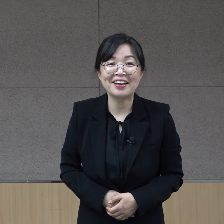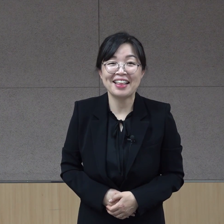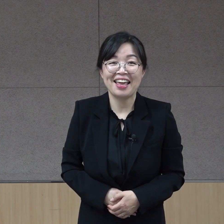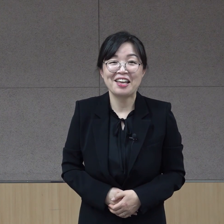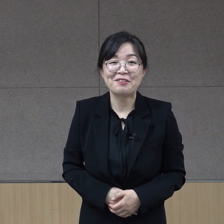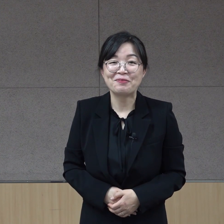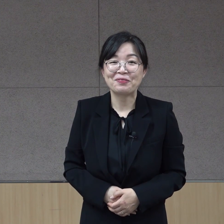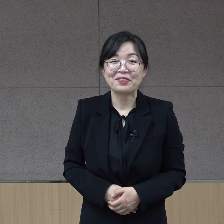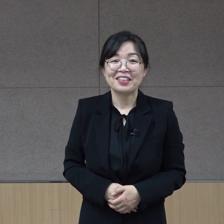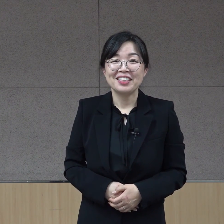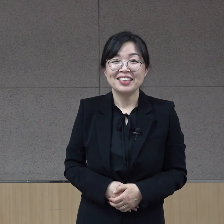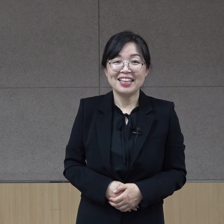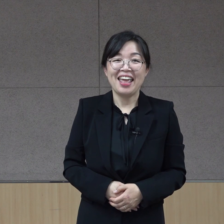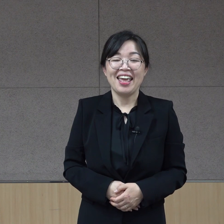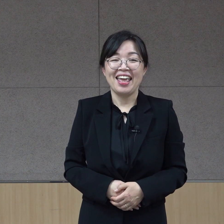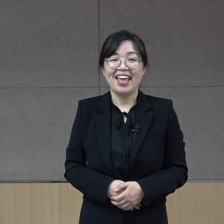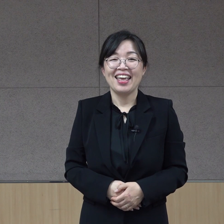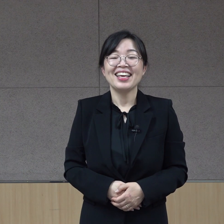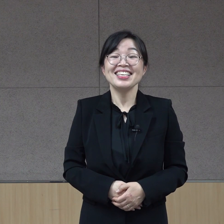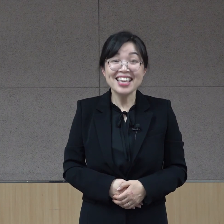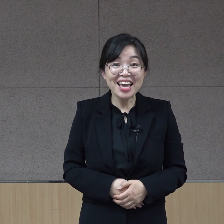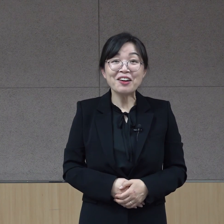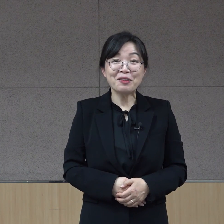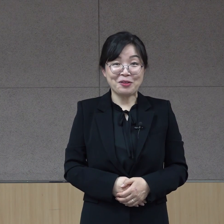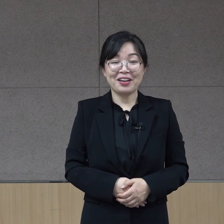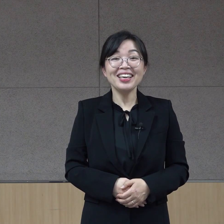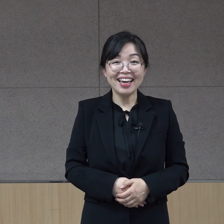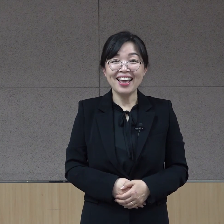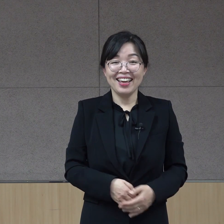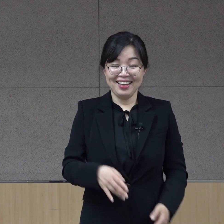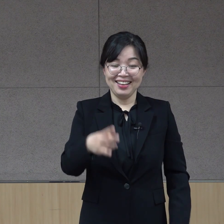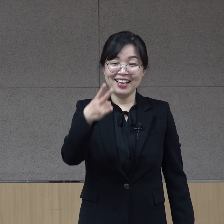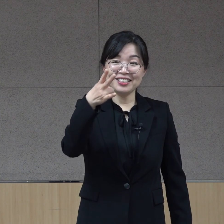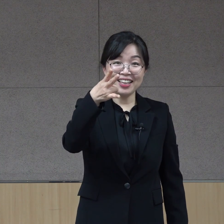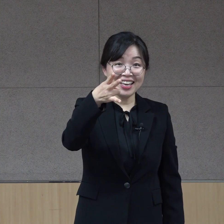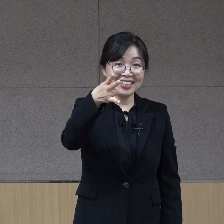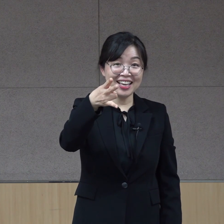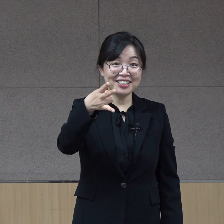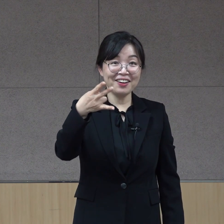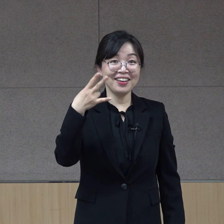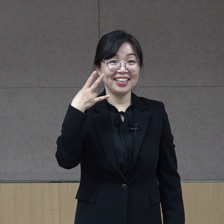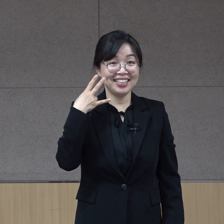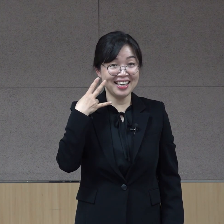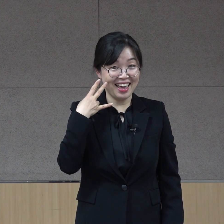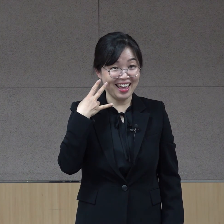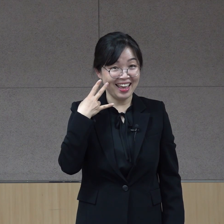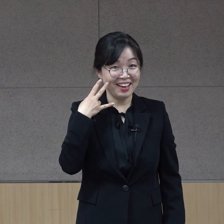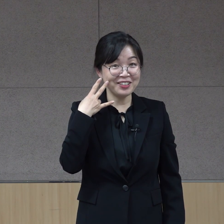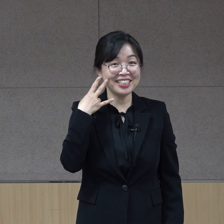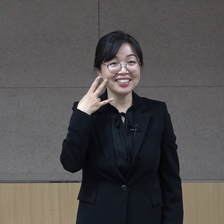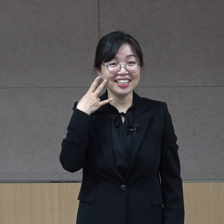네. 네. 이해라고 해볼까요? 이해. 예전에 이해에서 이해. 여기